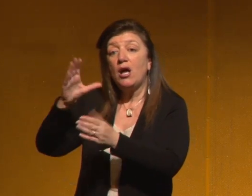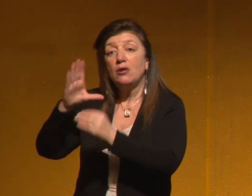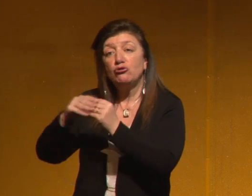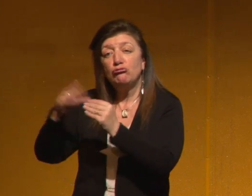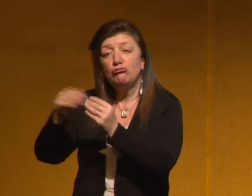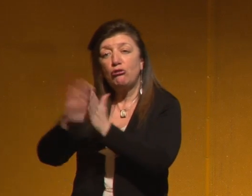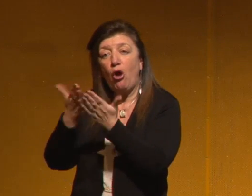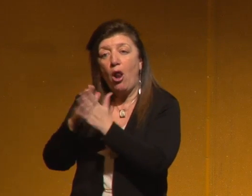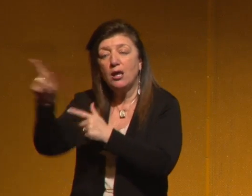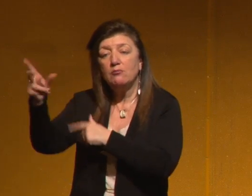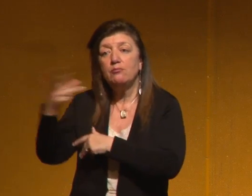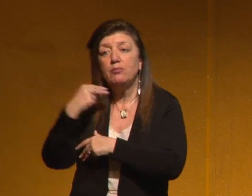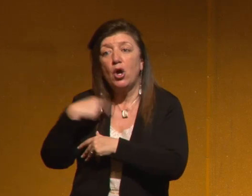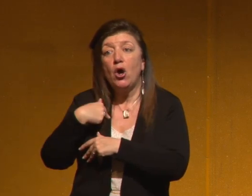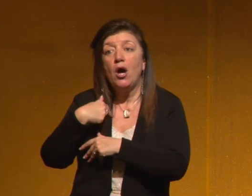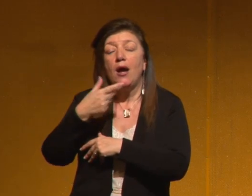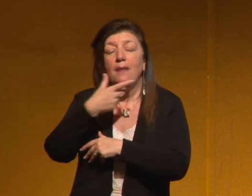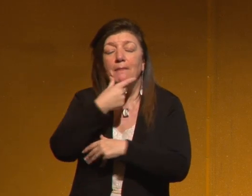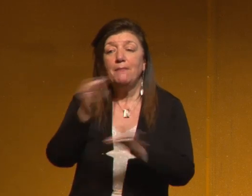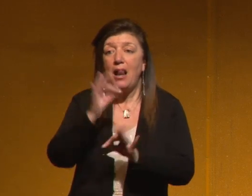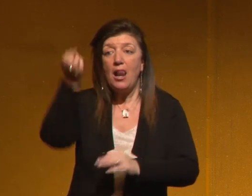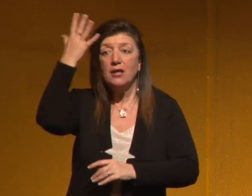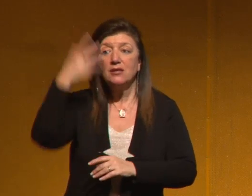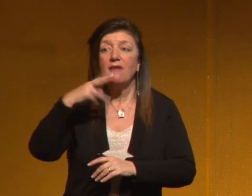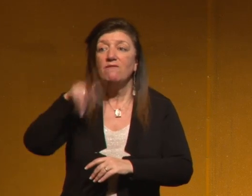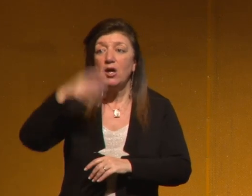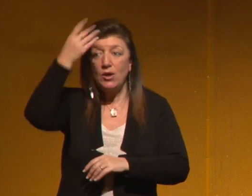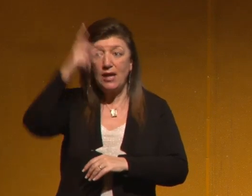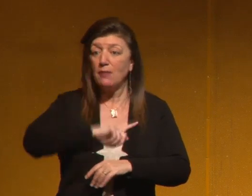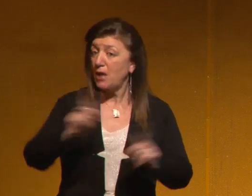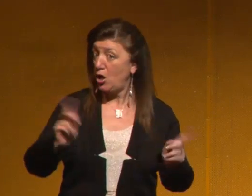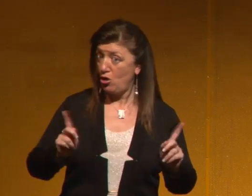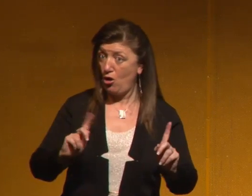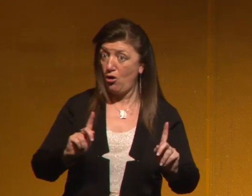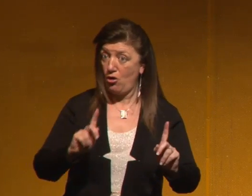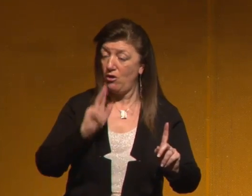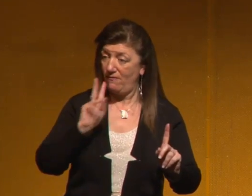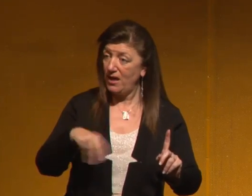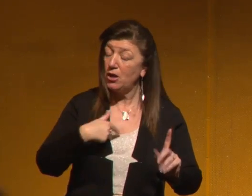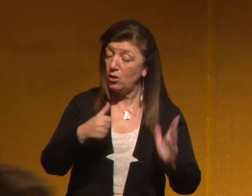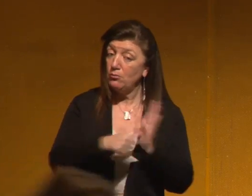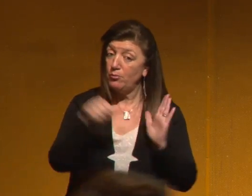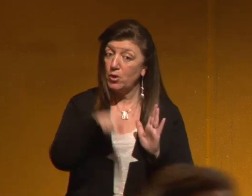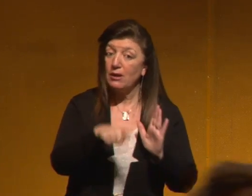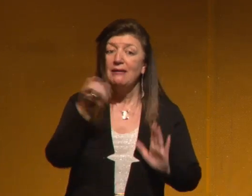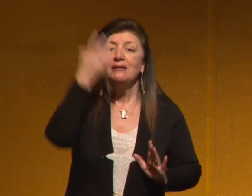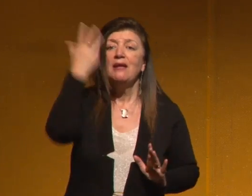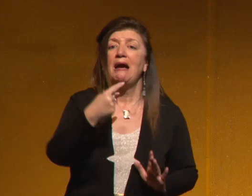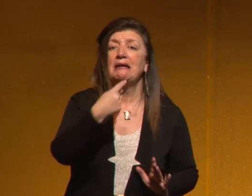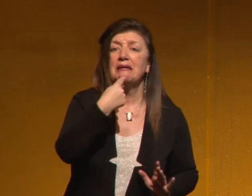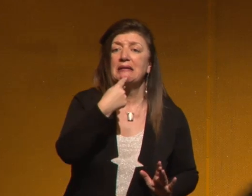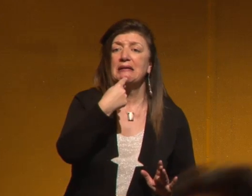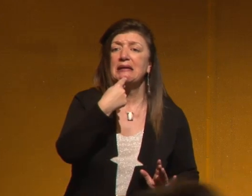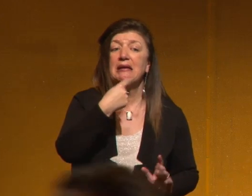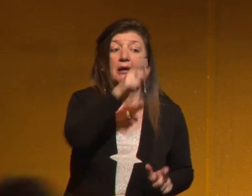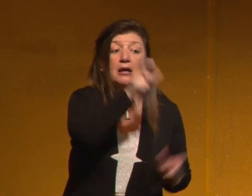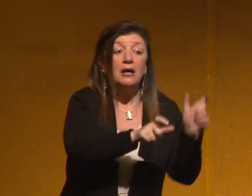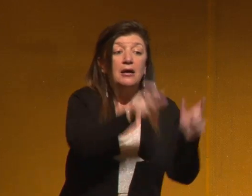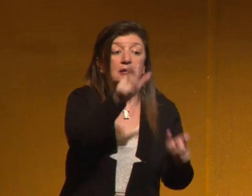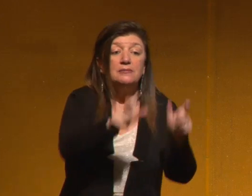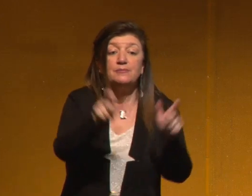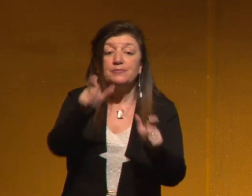ha avuto una bella idea e donò l'idea non è stata mia ed è più importante perché è stata l'idea di una dei rappresentanti